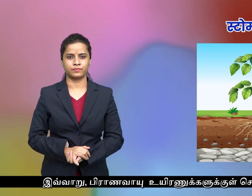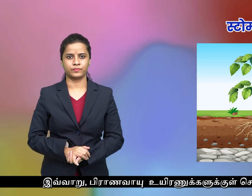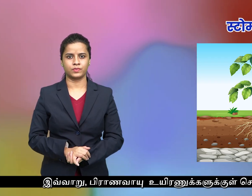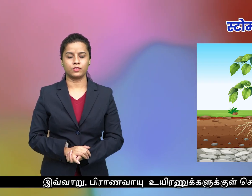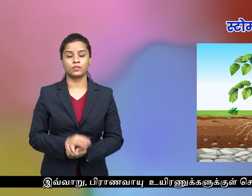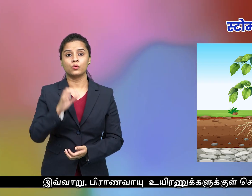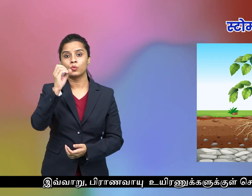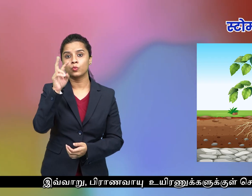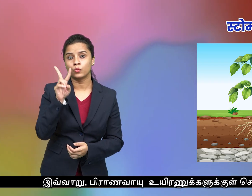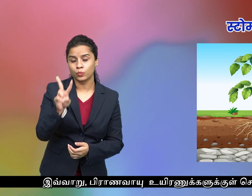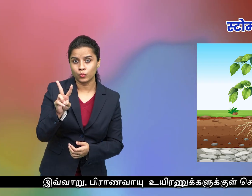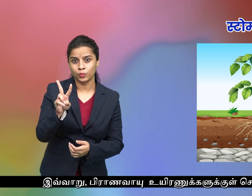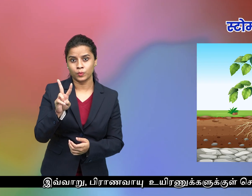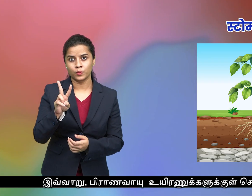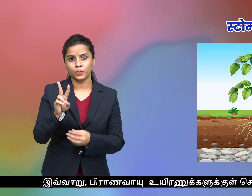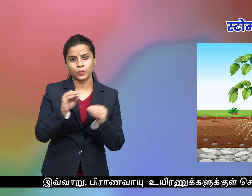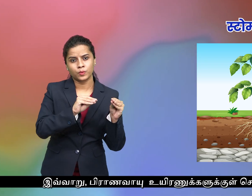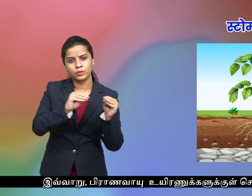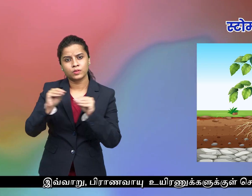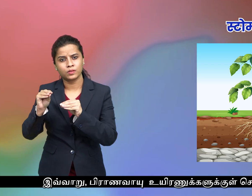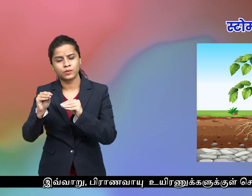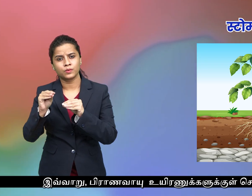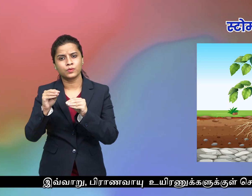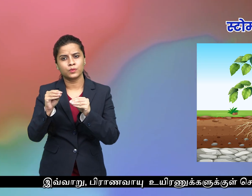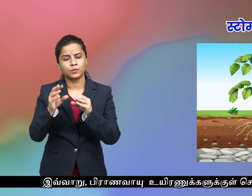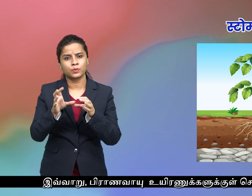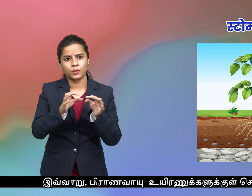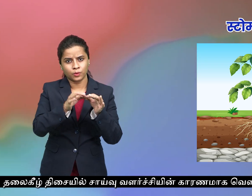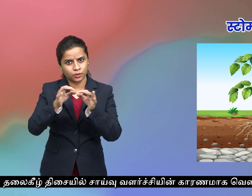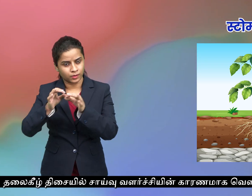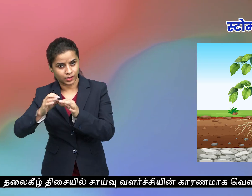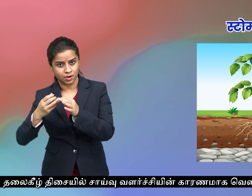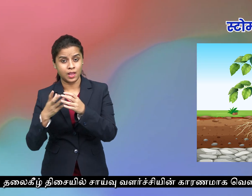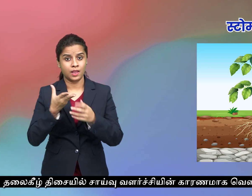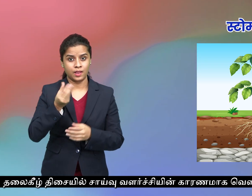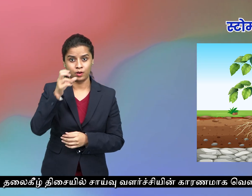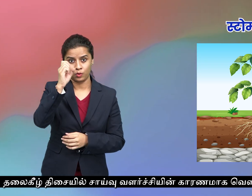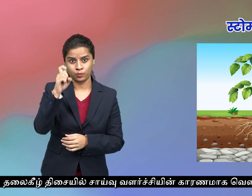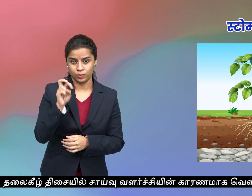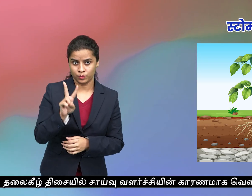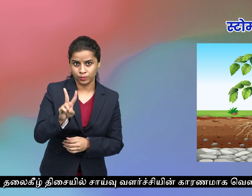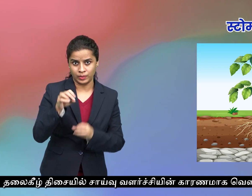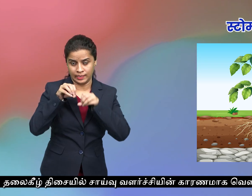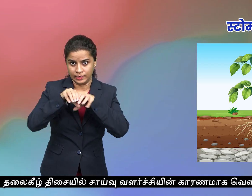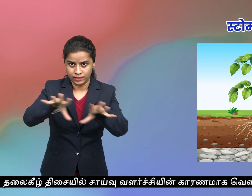இவ்வாறு பிராணவாயு உயிரணுக்களுக்குள் செல்கிறது மற்றும் தலைகீழ் திசையில் சாய்வு வளர்ச்சியின்